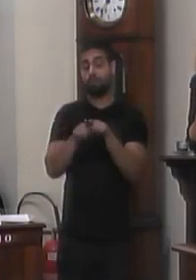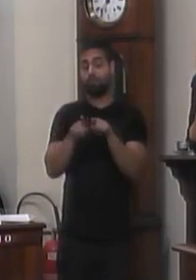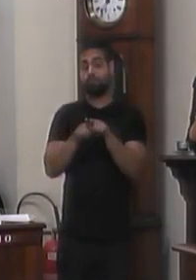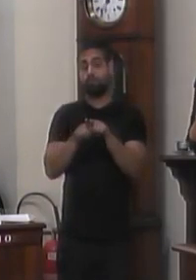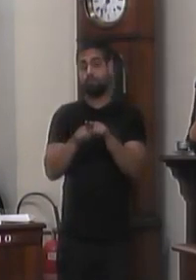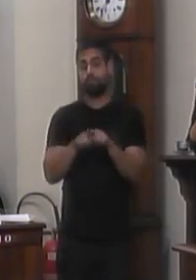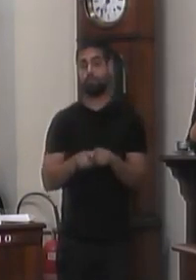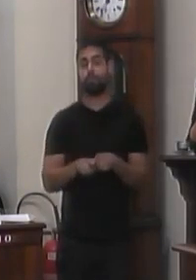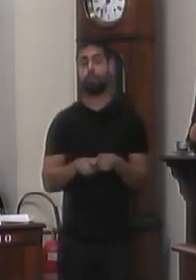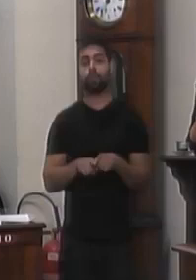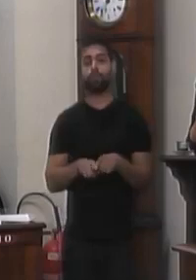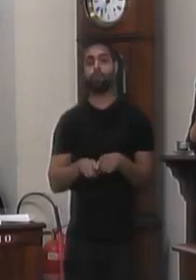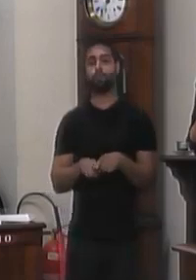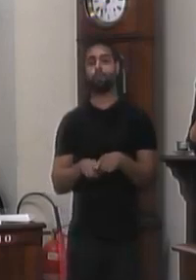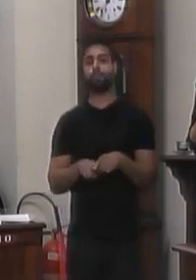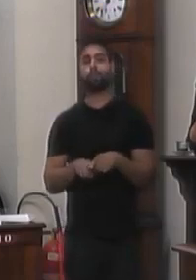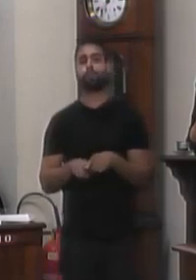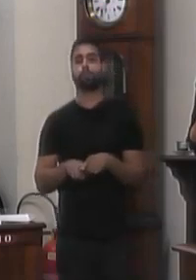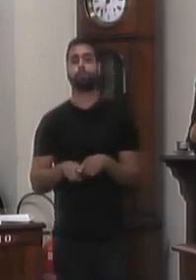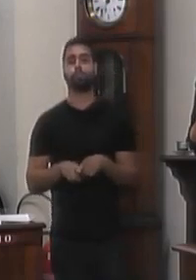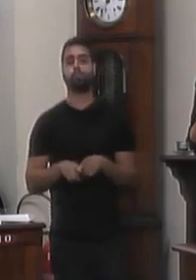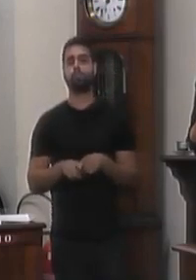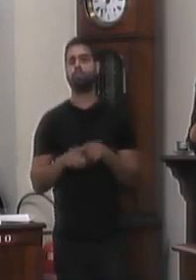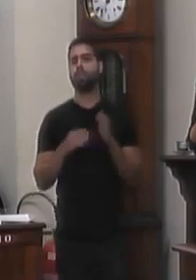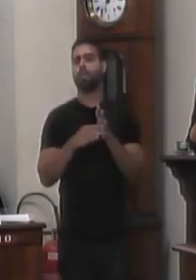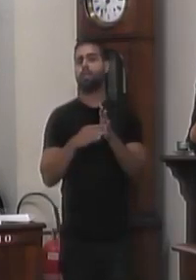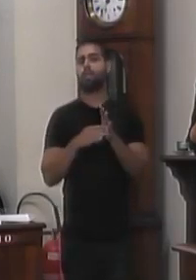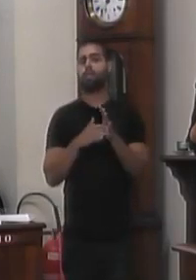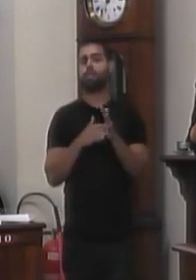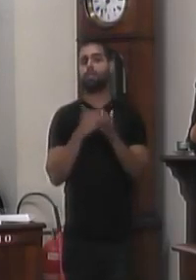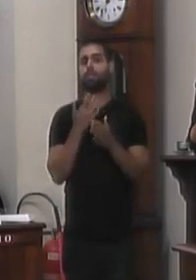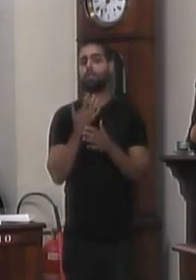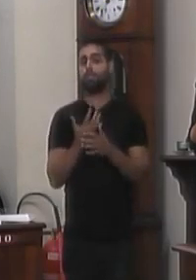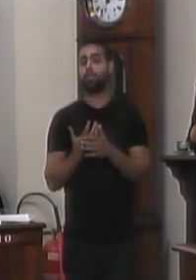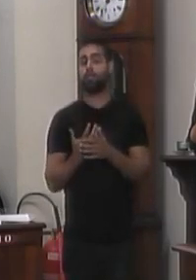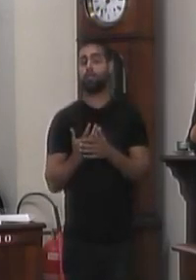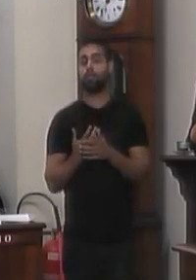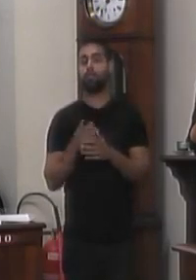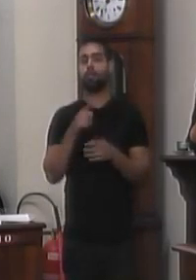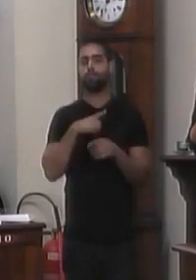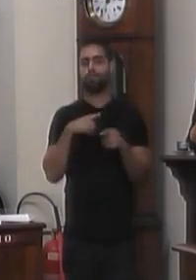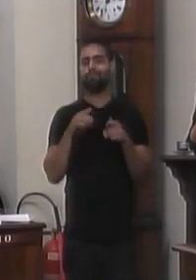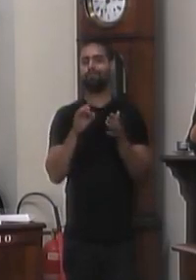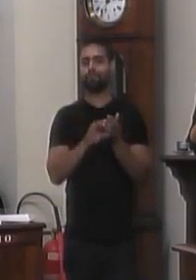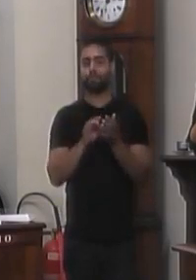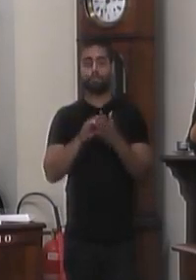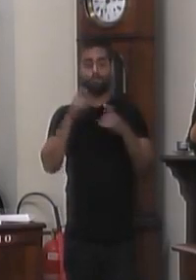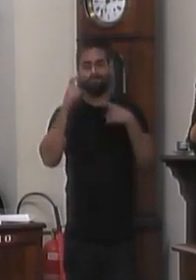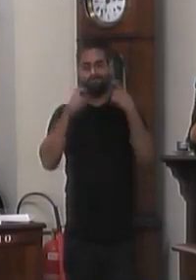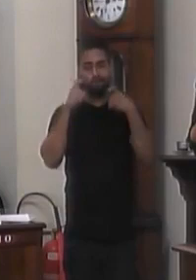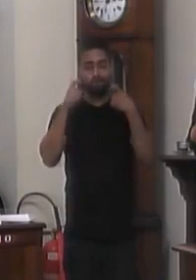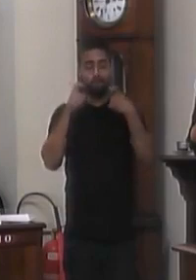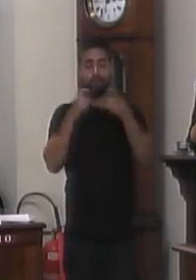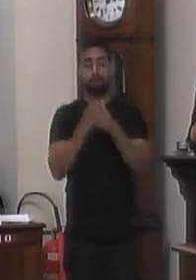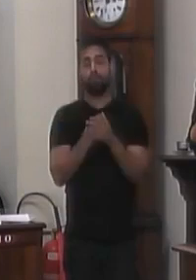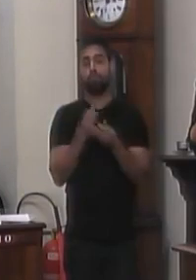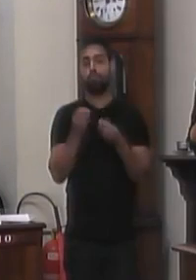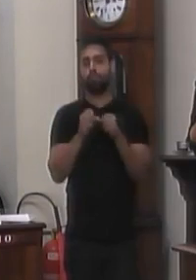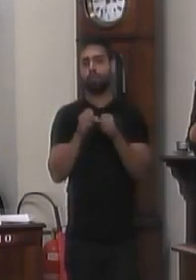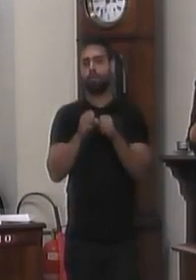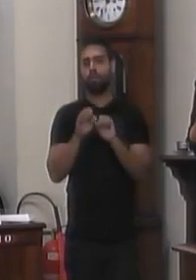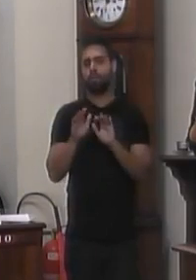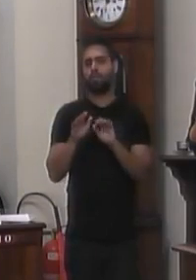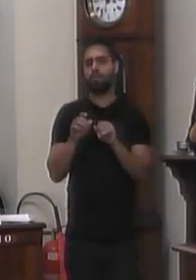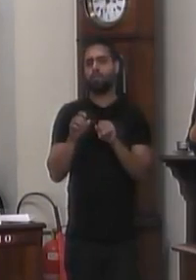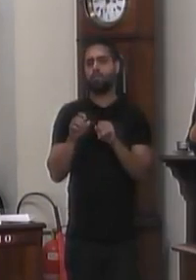para aposentar, agora até o final do ano. Então, a gente tem realmente essa preocupação, né? Obviamente,